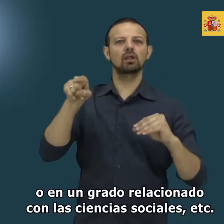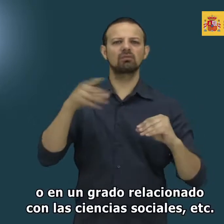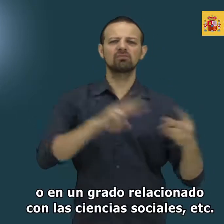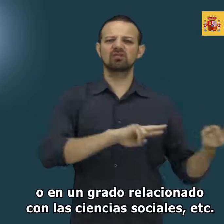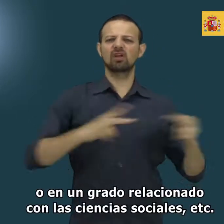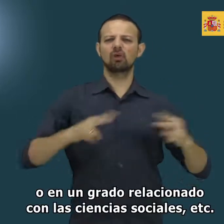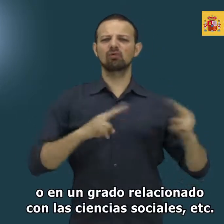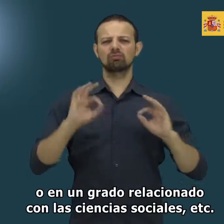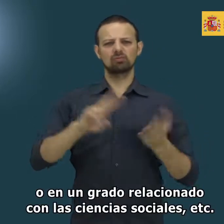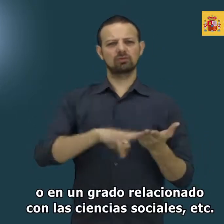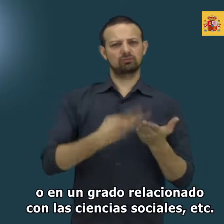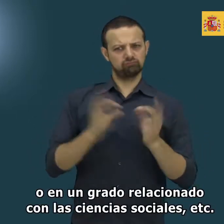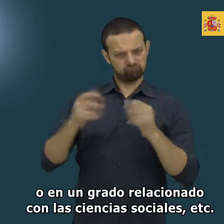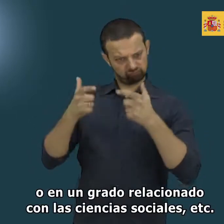grado relacionado con las ciencias sociales.